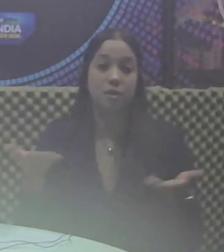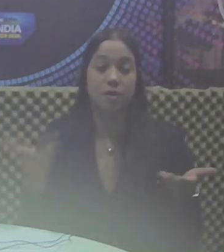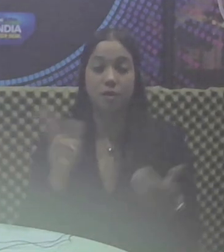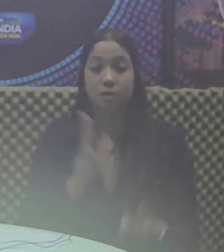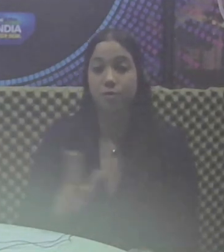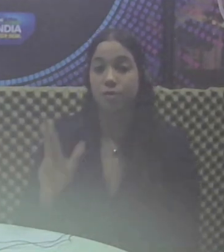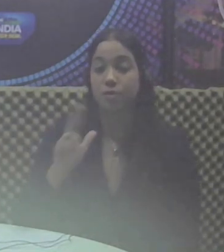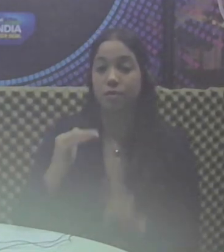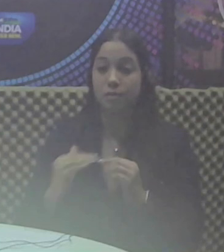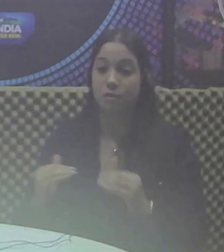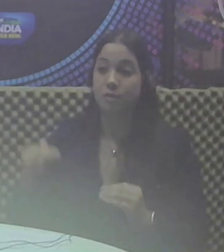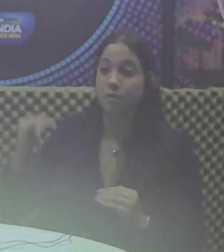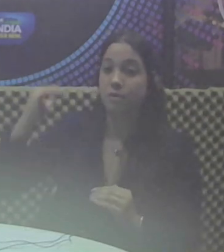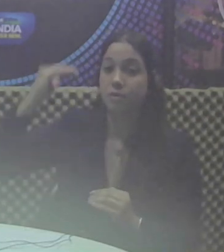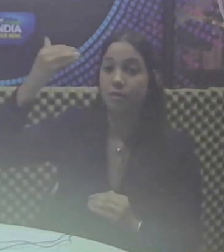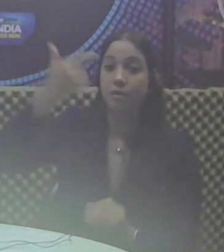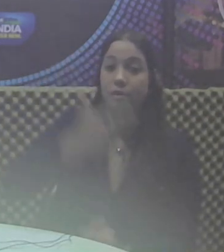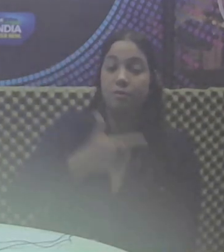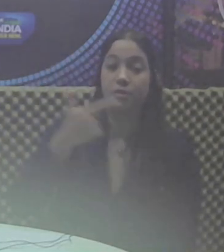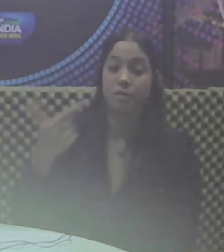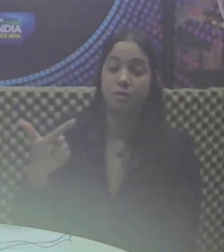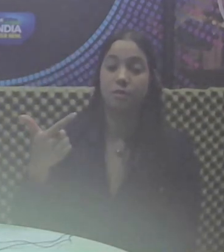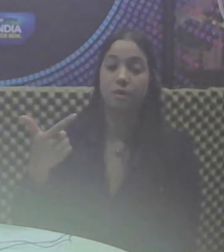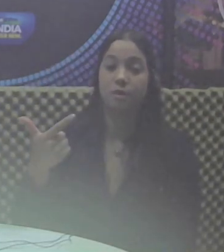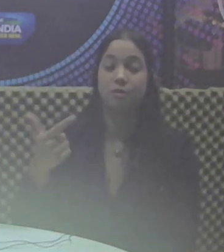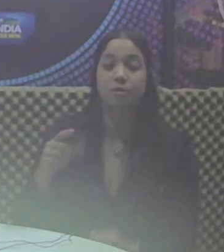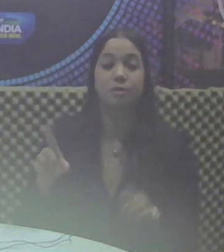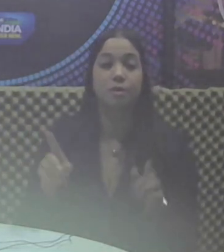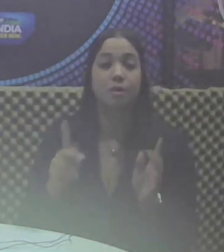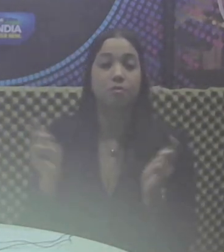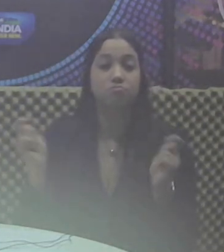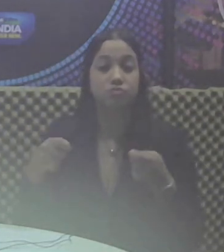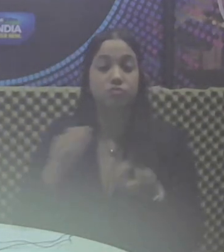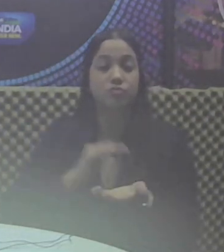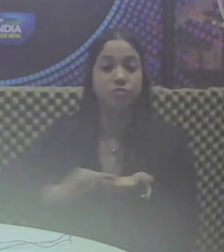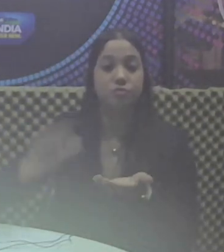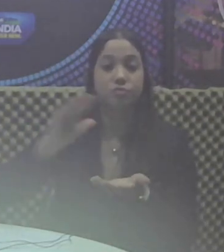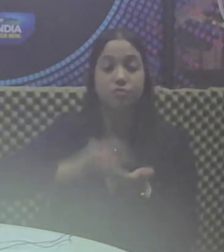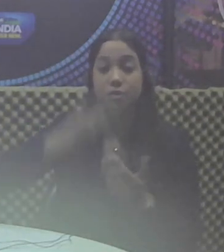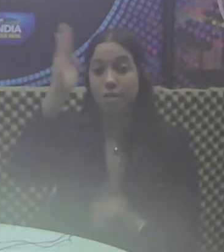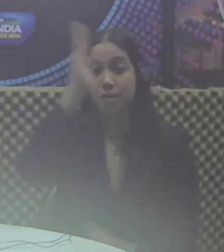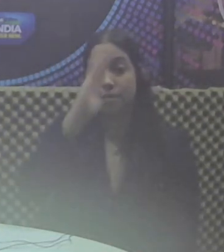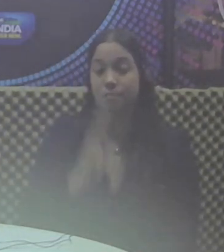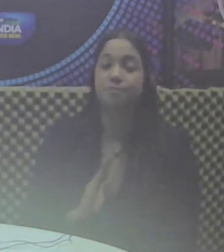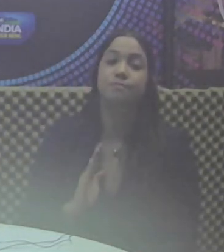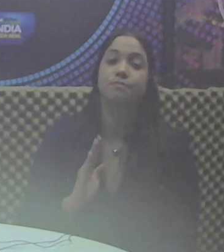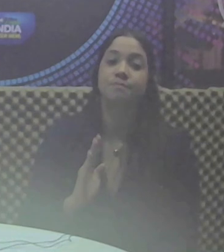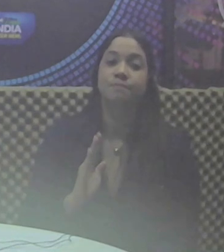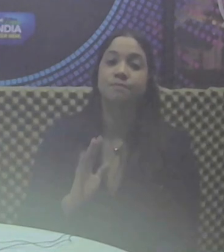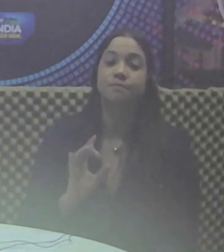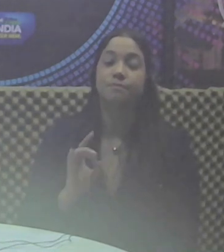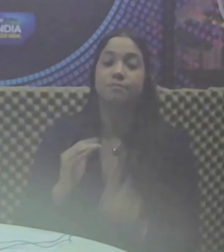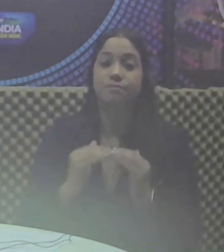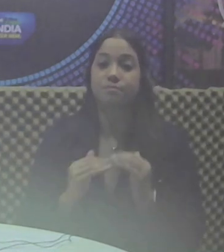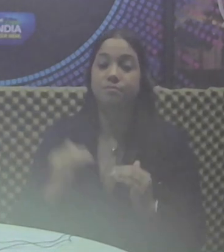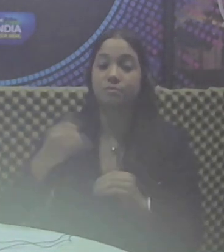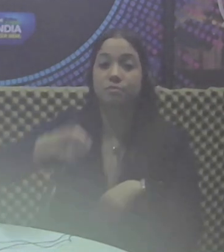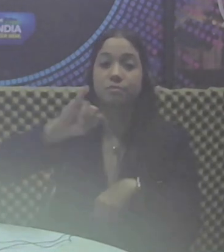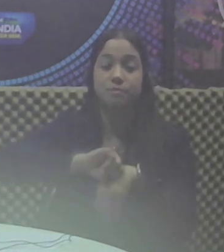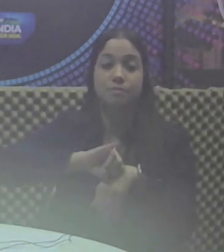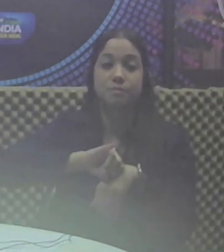Uberlândia saltou para a 22ª colocação em potencial de consumo no Brasil, ficando à frente de capitais